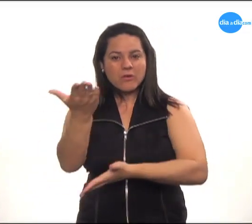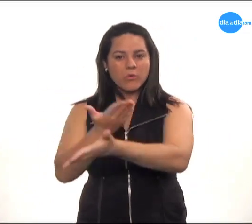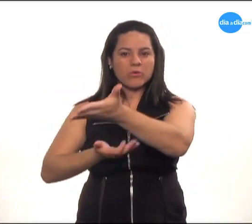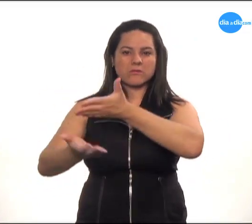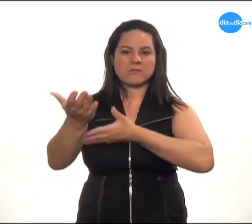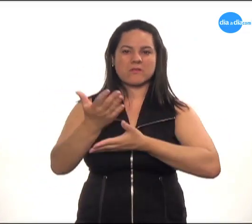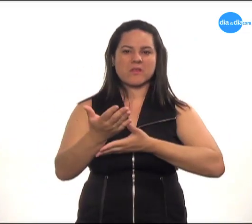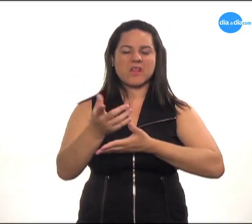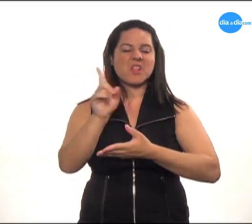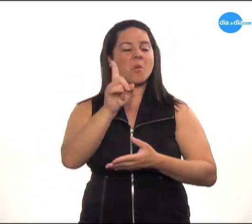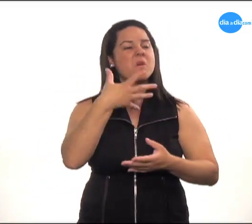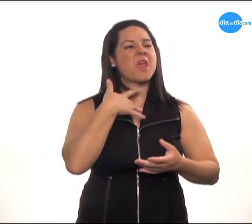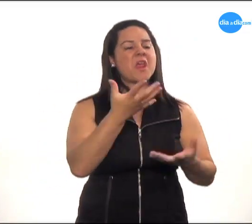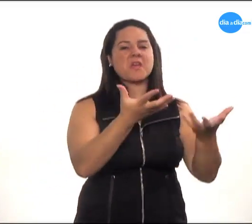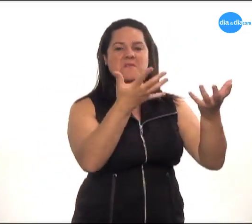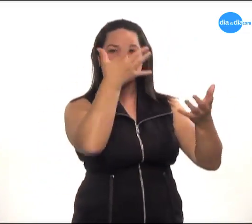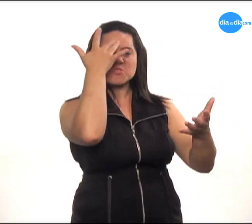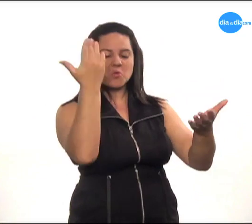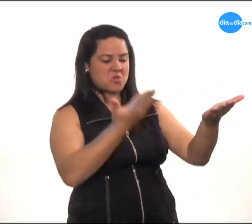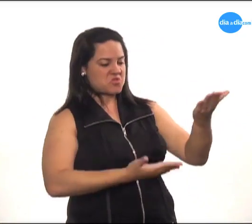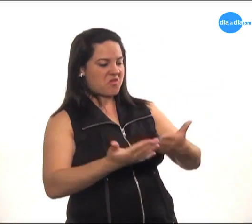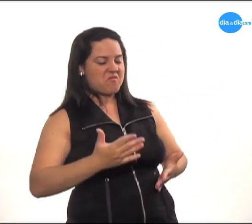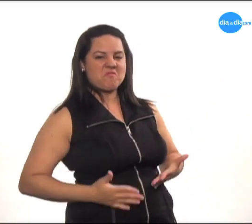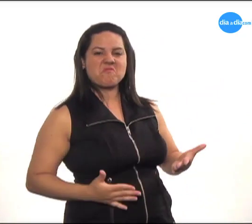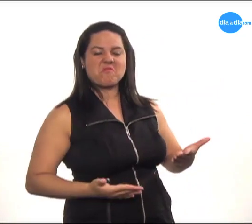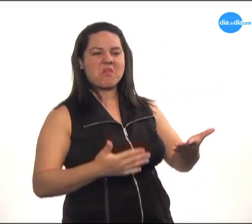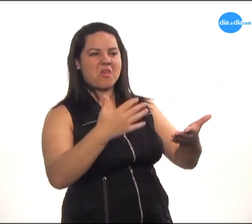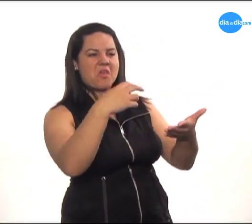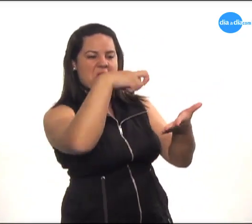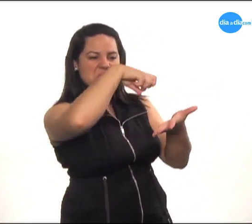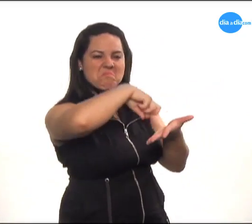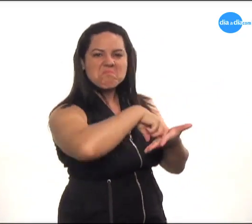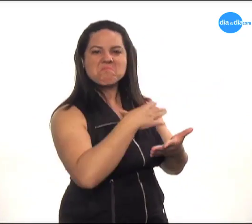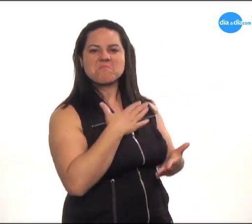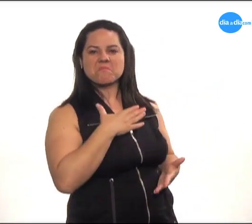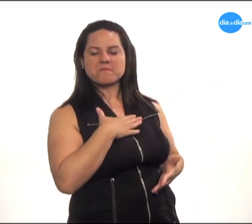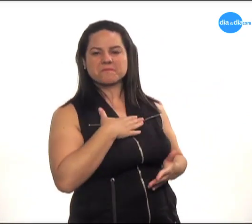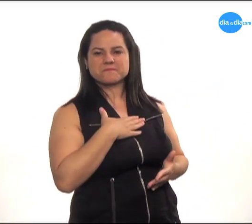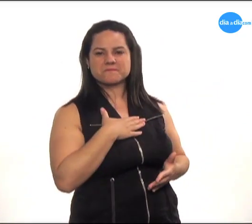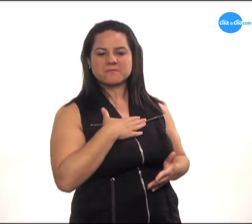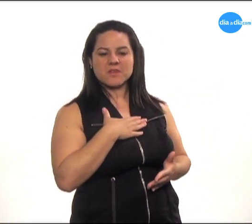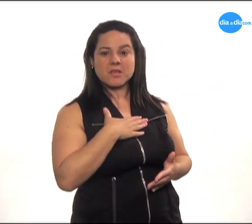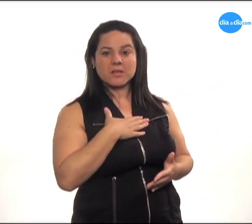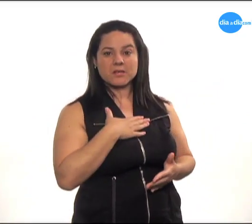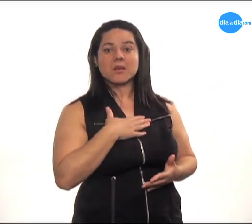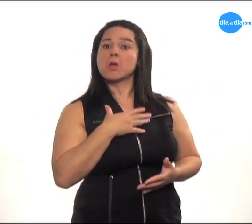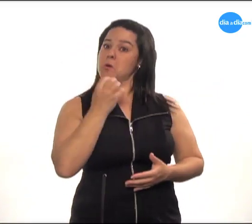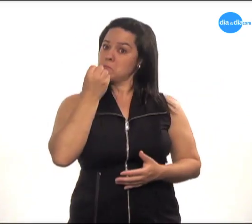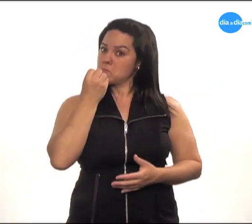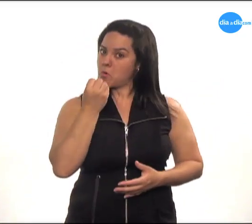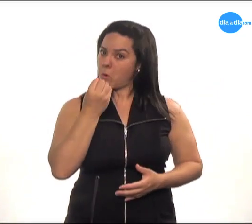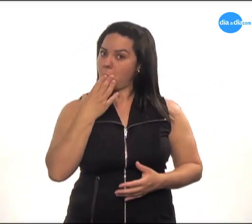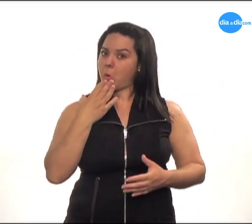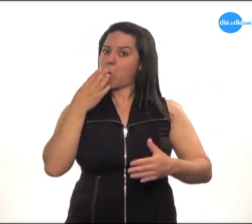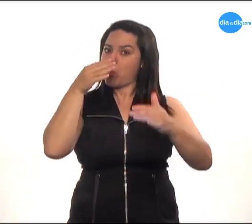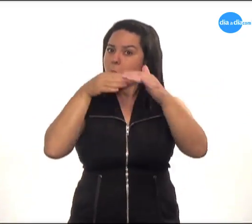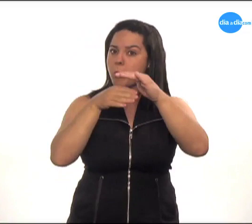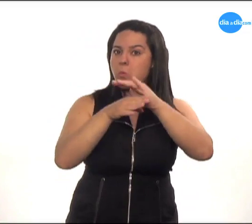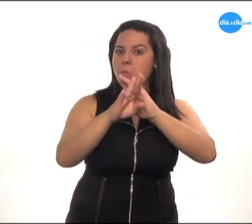Nós estamos muito felizes porque todos os nossos assentos estão arrumados, limpinhos. Mas se tiver alguma coisa fora do lugar,